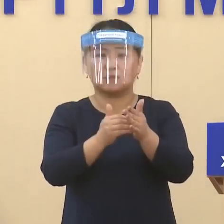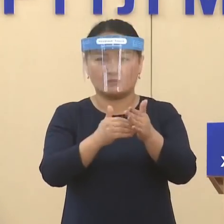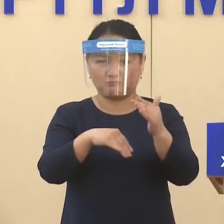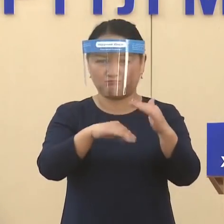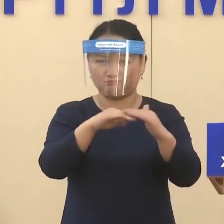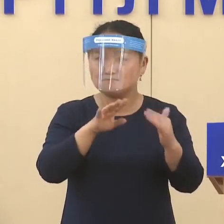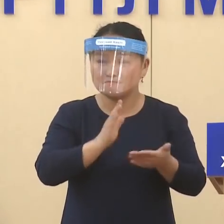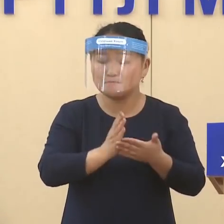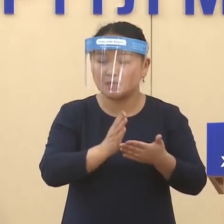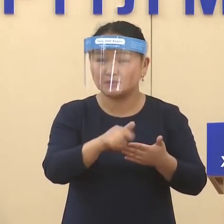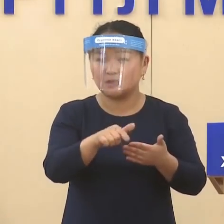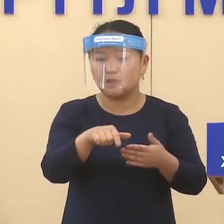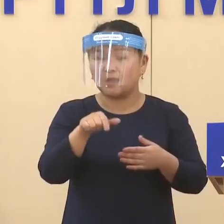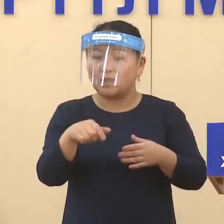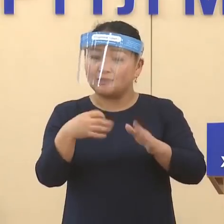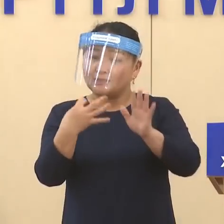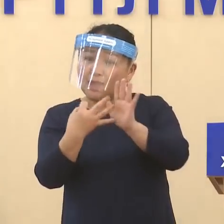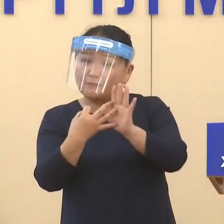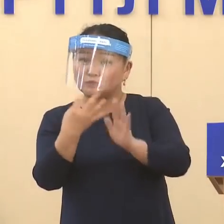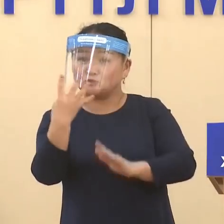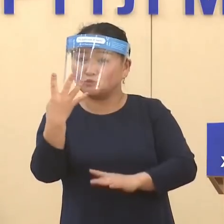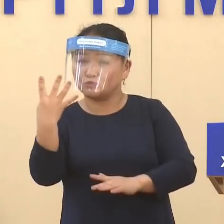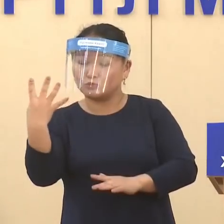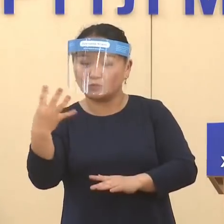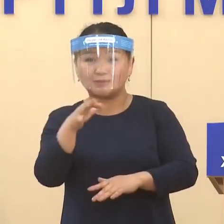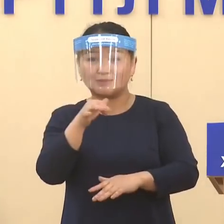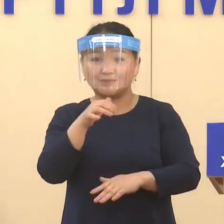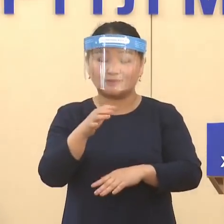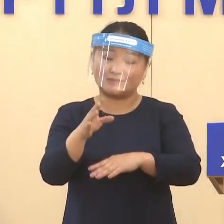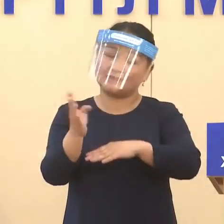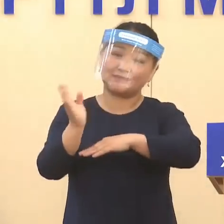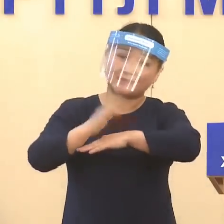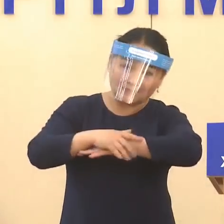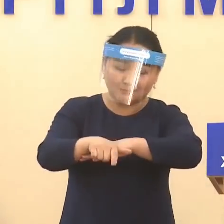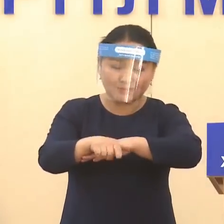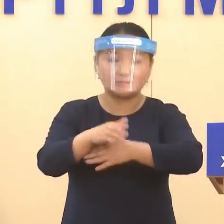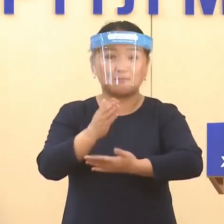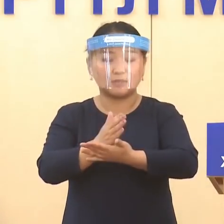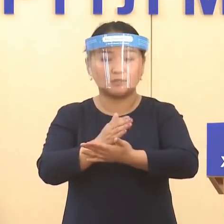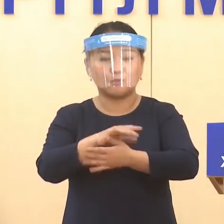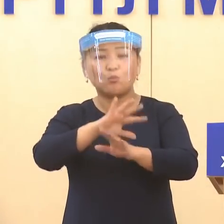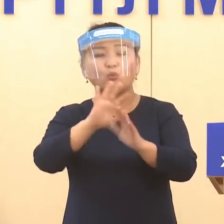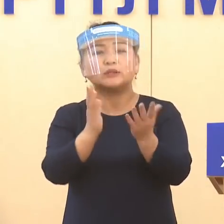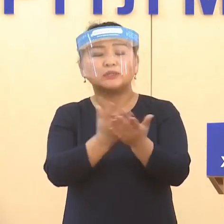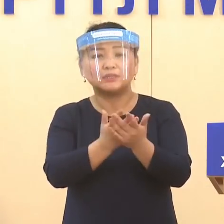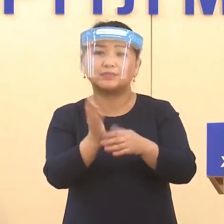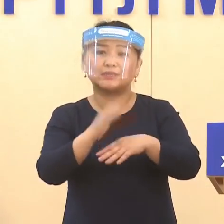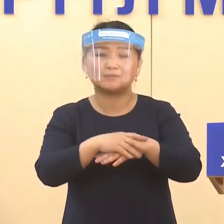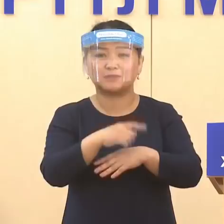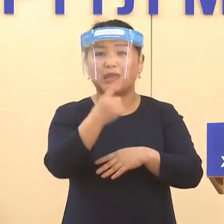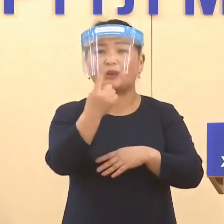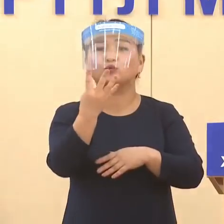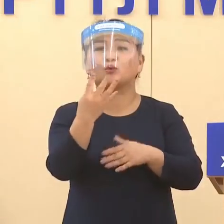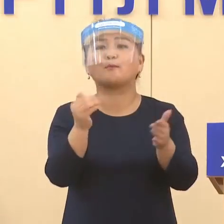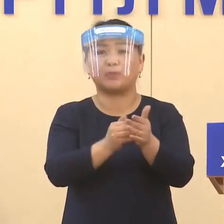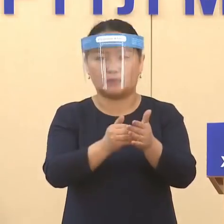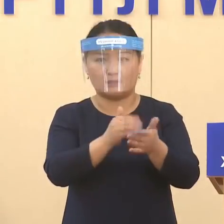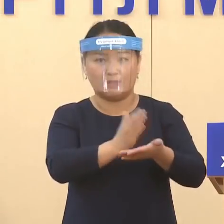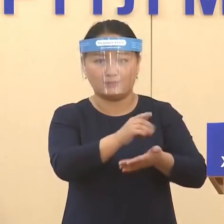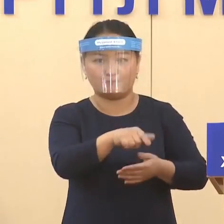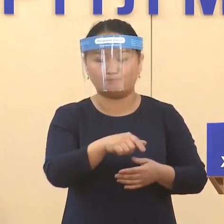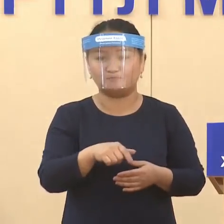өдөр 844 нас барал нэмж бүртгэгдэн эндсэн хүний тоо 14,000-д хүрчээ. За Бразил